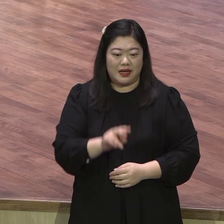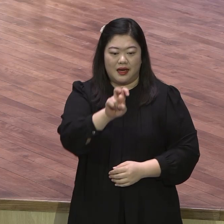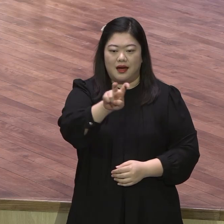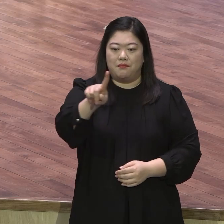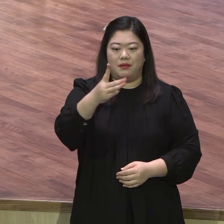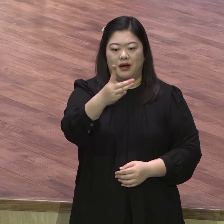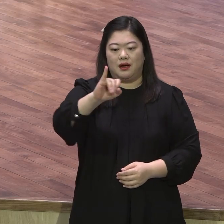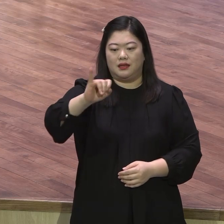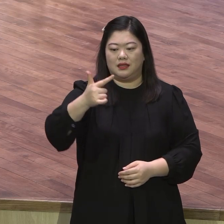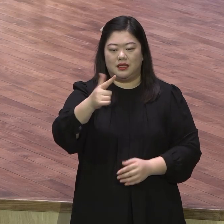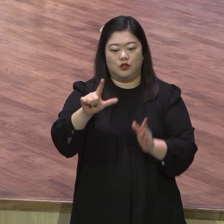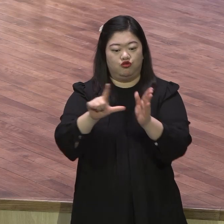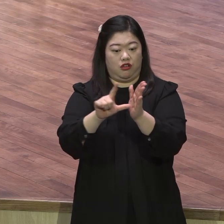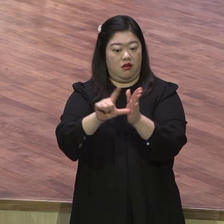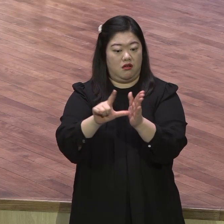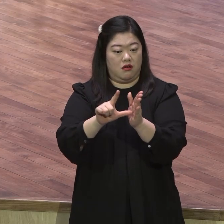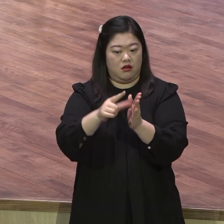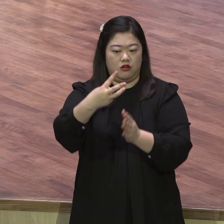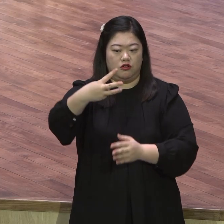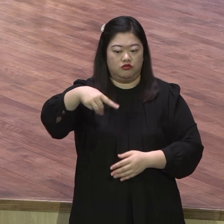보면서 이렇게 고백을 했습니다.